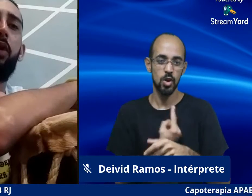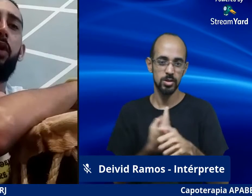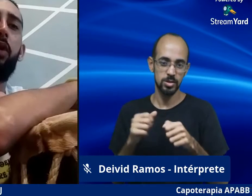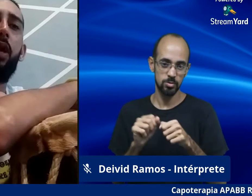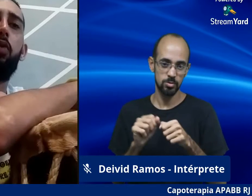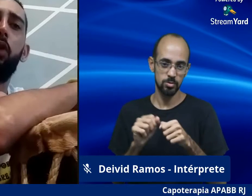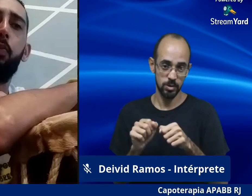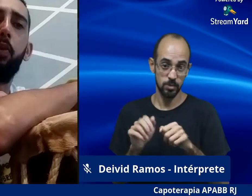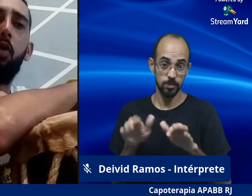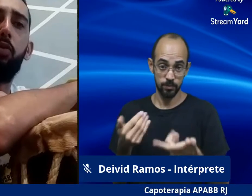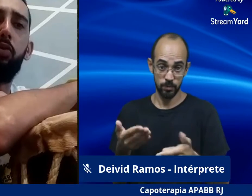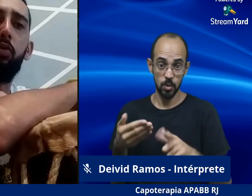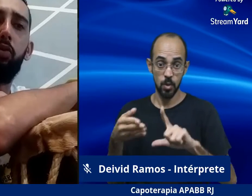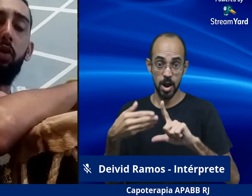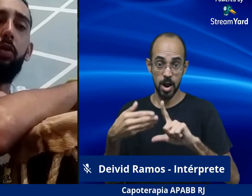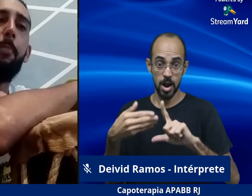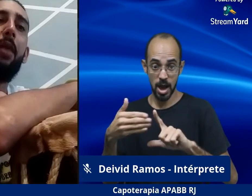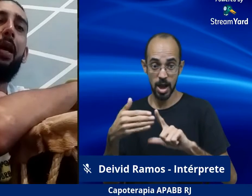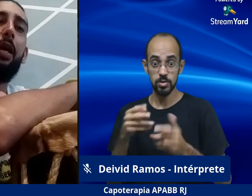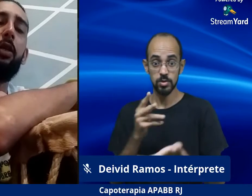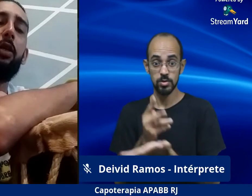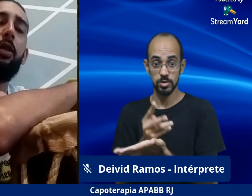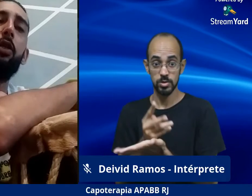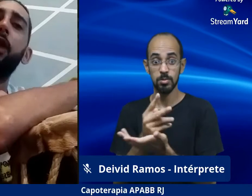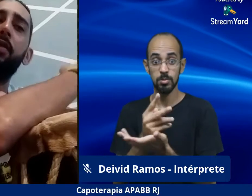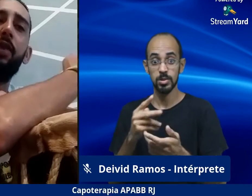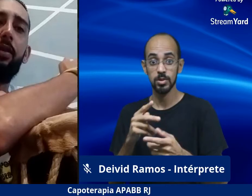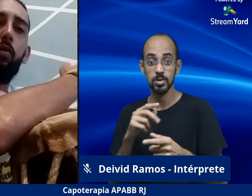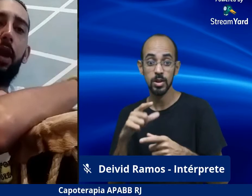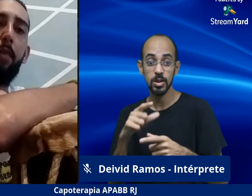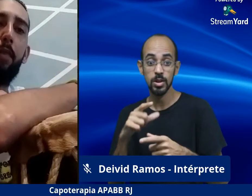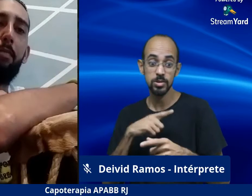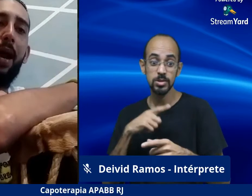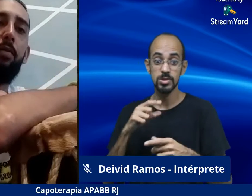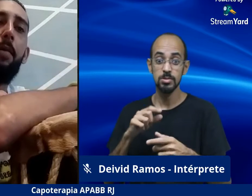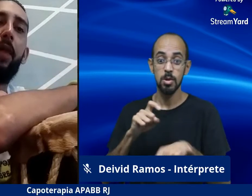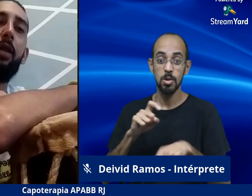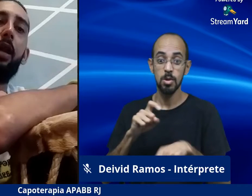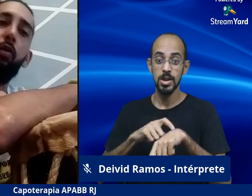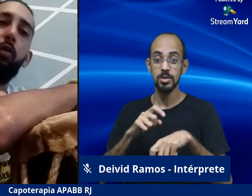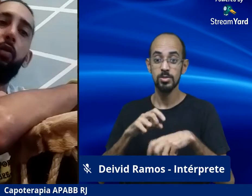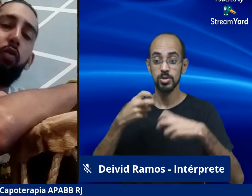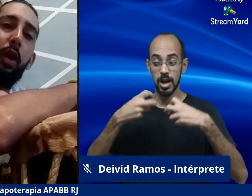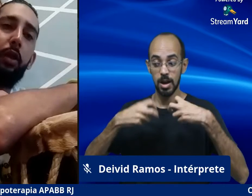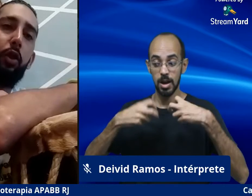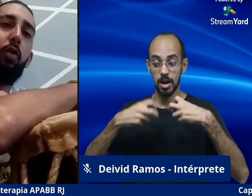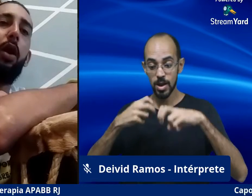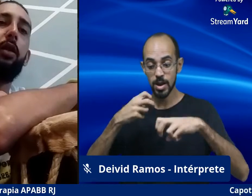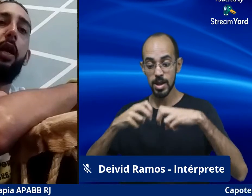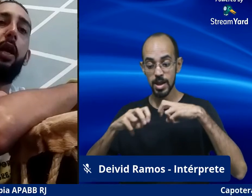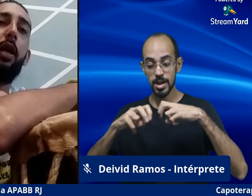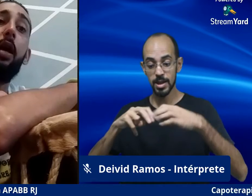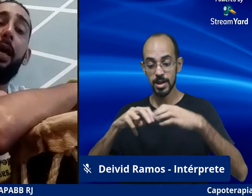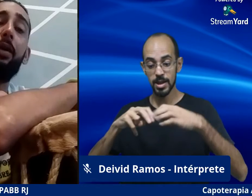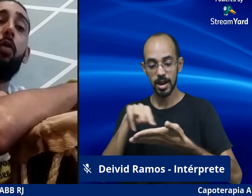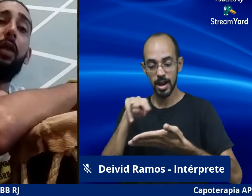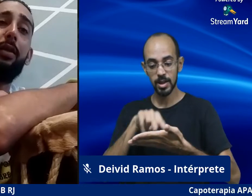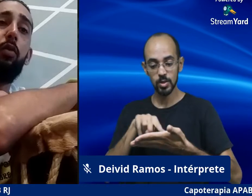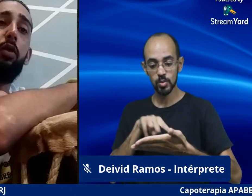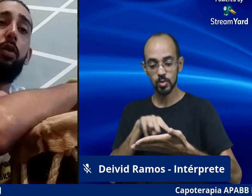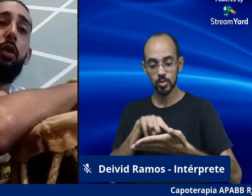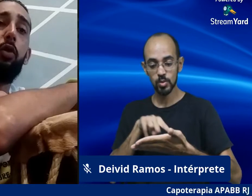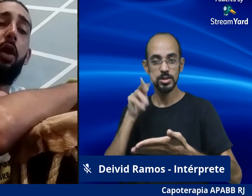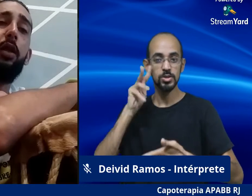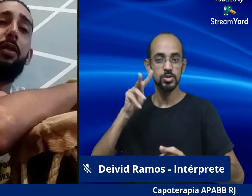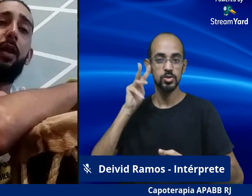a capoeira e a cultura popular como um todo, e a gente já vem fazendo um trabalho, né, da leitura de histórias, né, essa